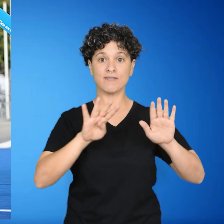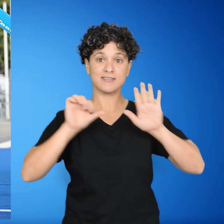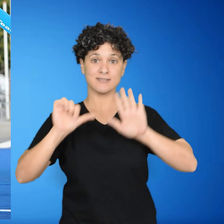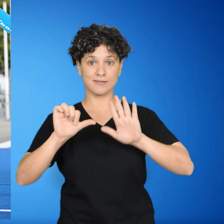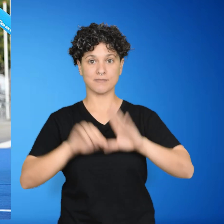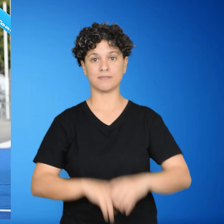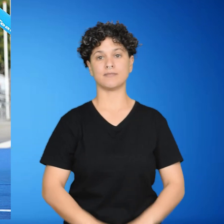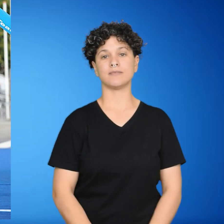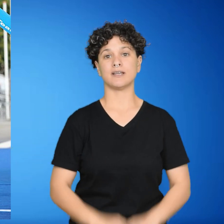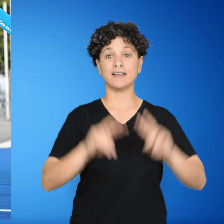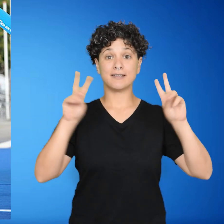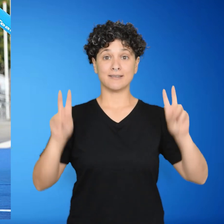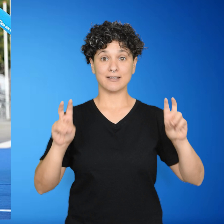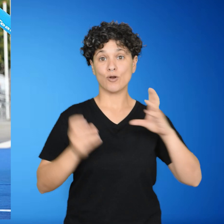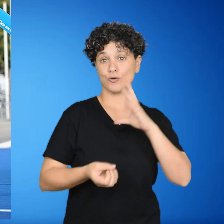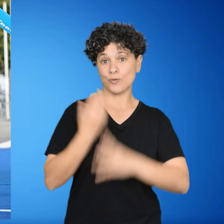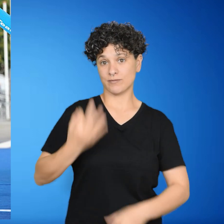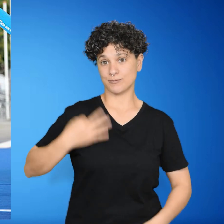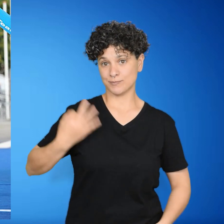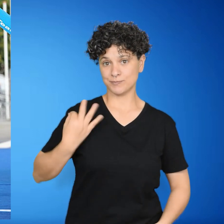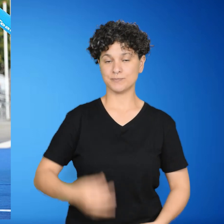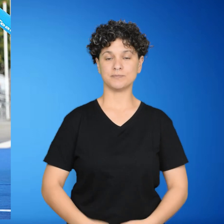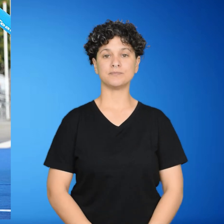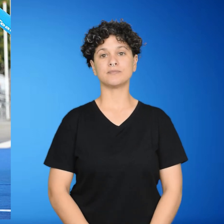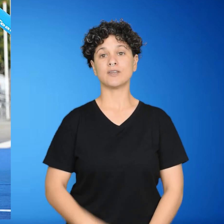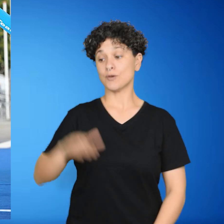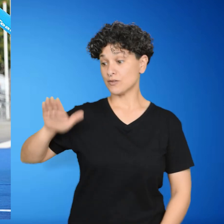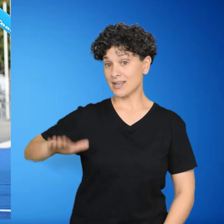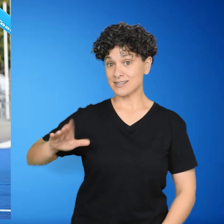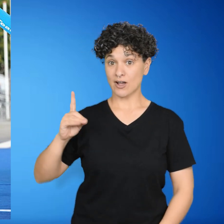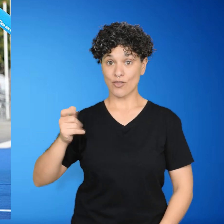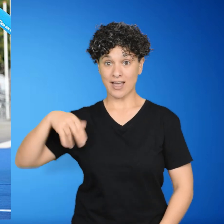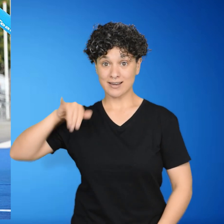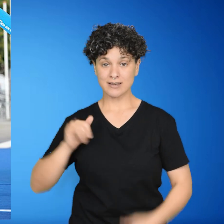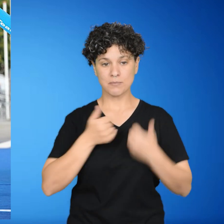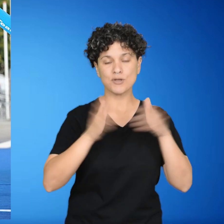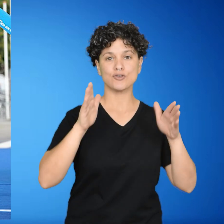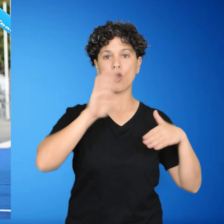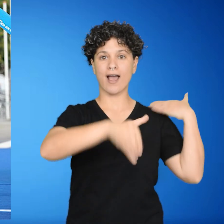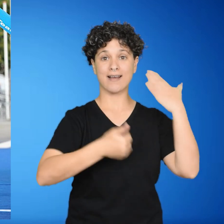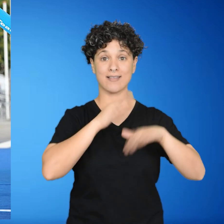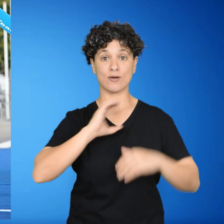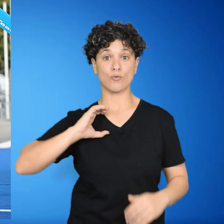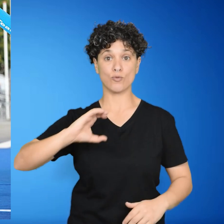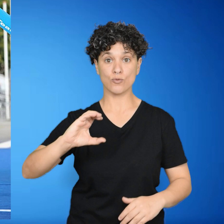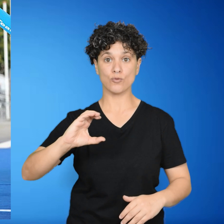1996 un nuevo camino de pequeño Dani comenzó a nadar en un club en Las Palmas de